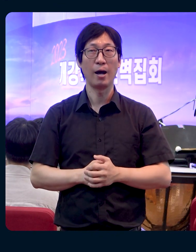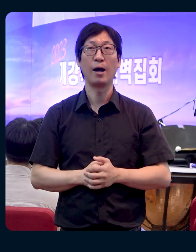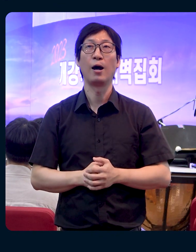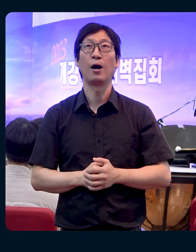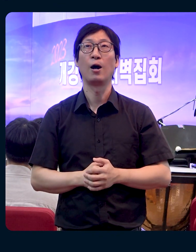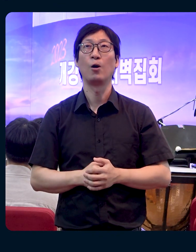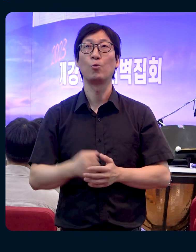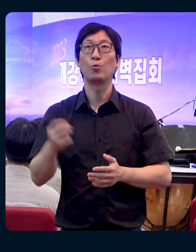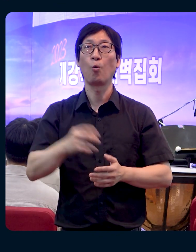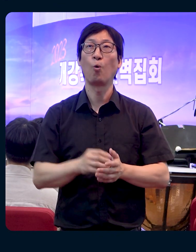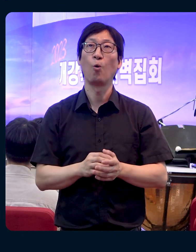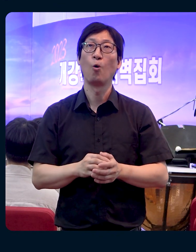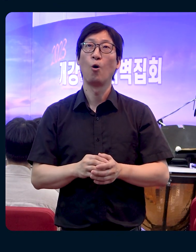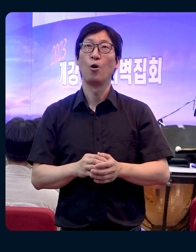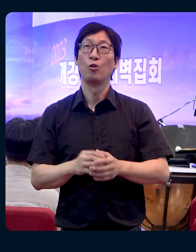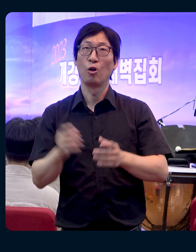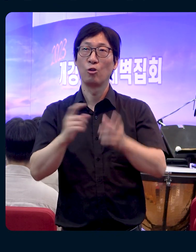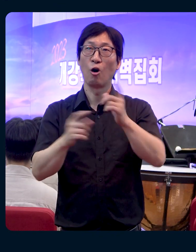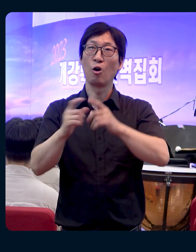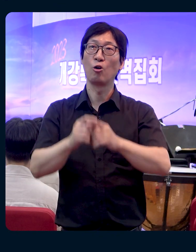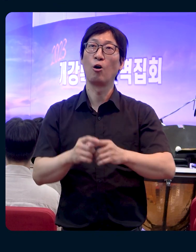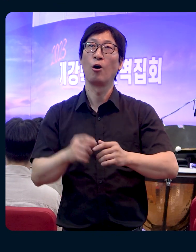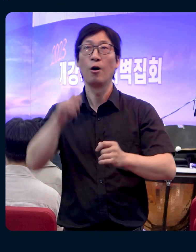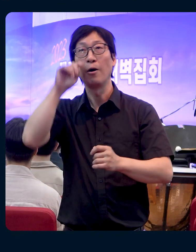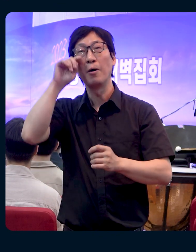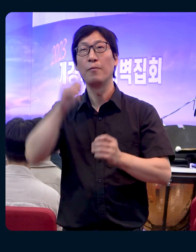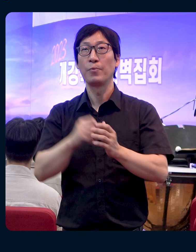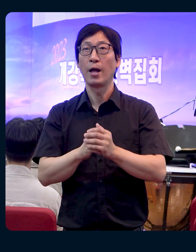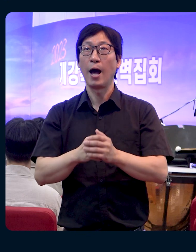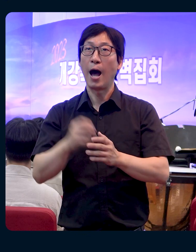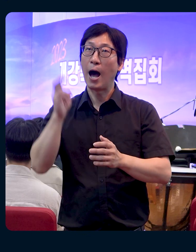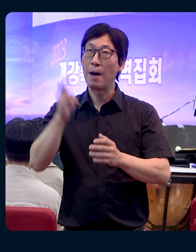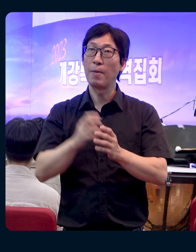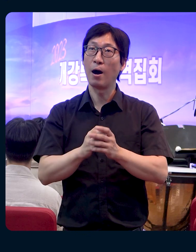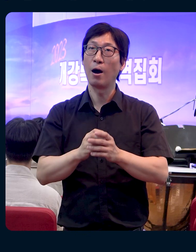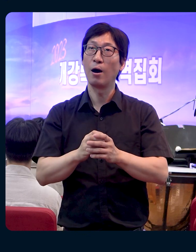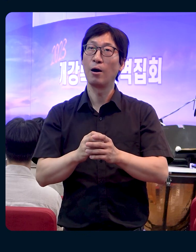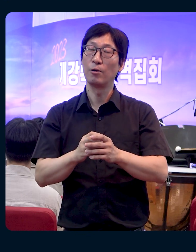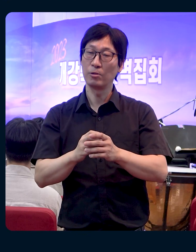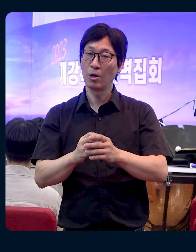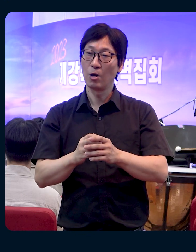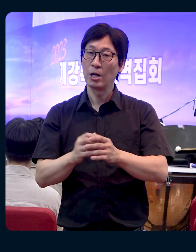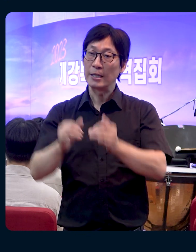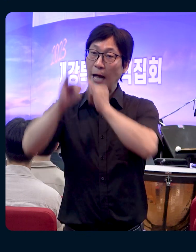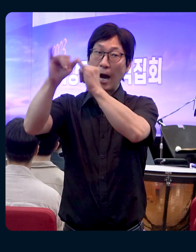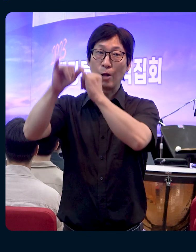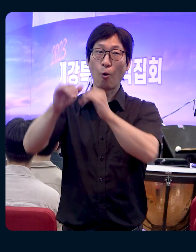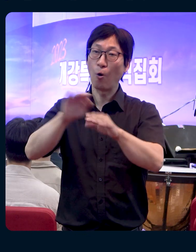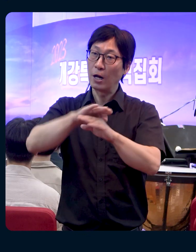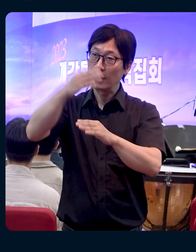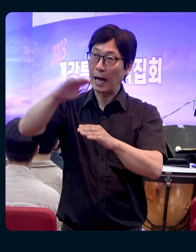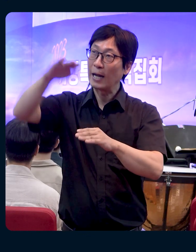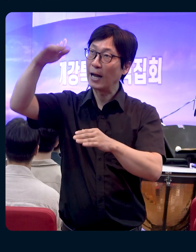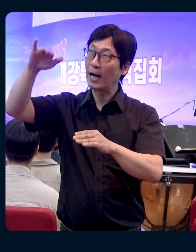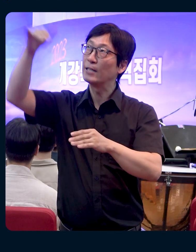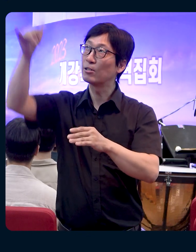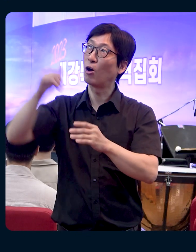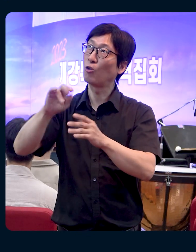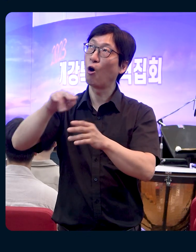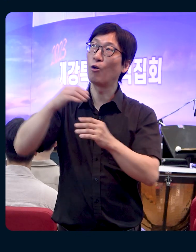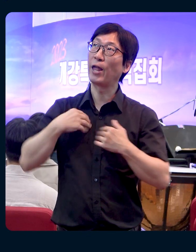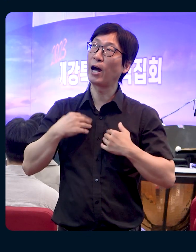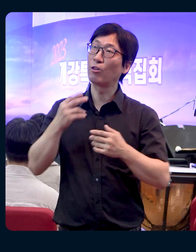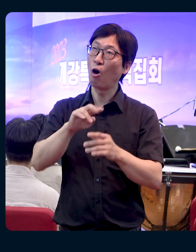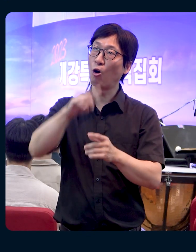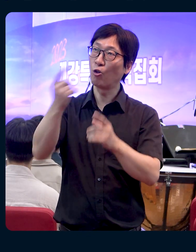어떤 경우는 또 높은 거예요. 10고을 권세, 1000고을 권세, 이렇게 높은 곳에 자리 준다.